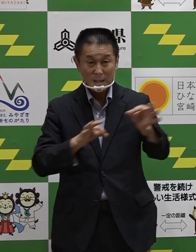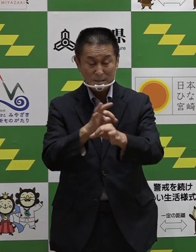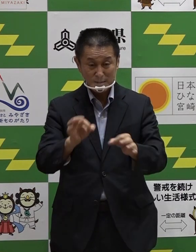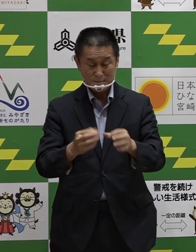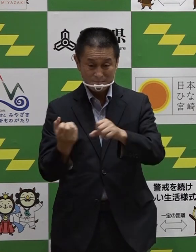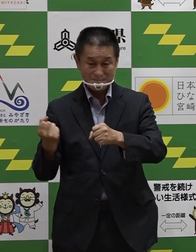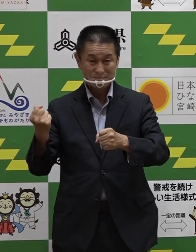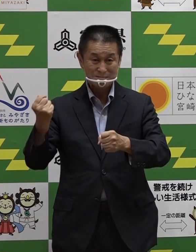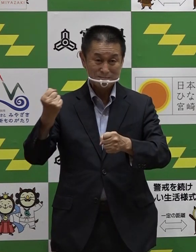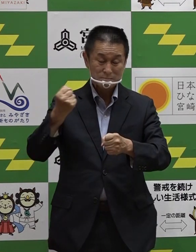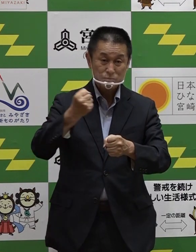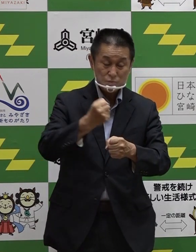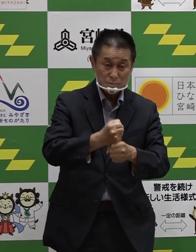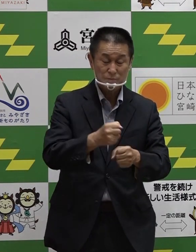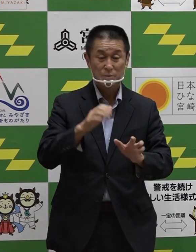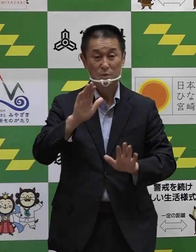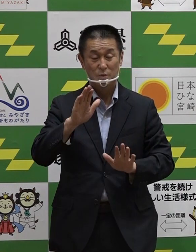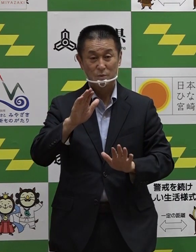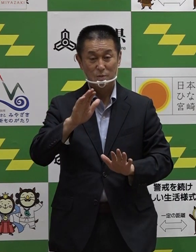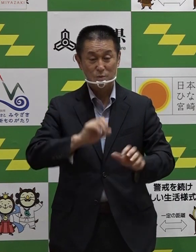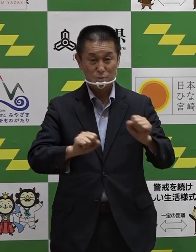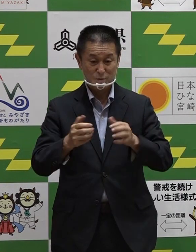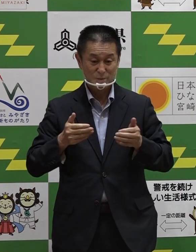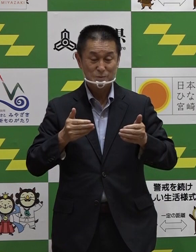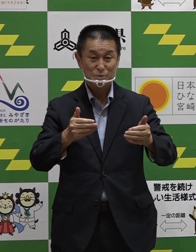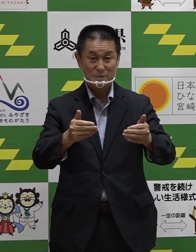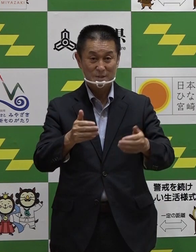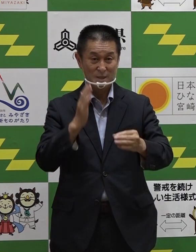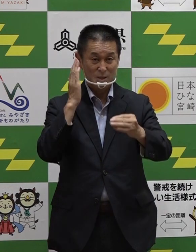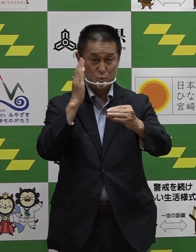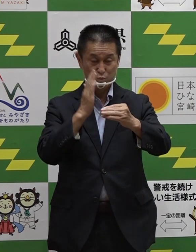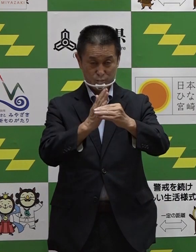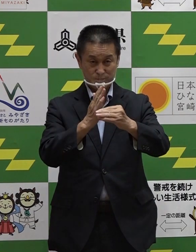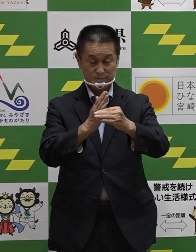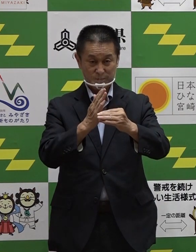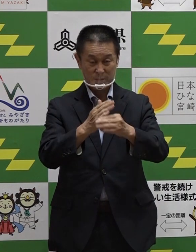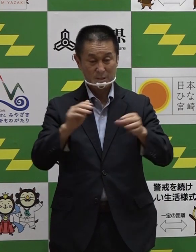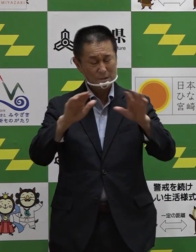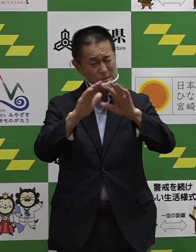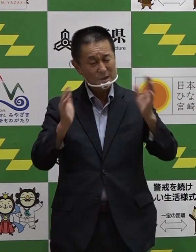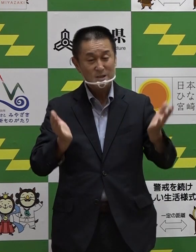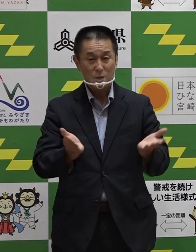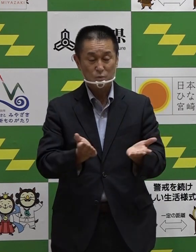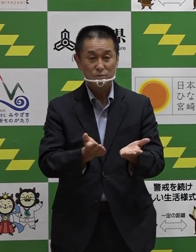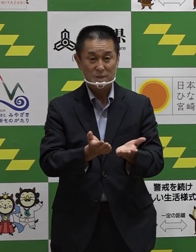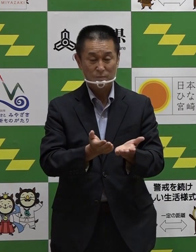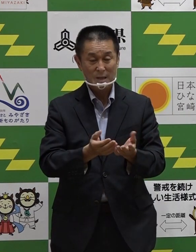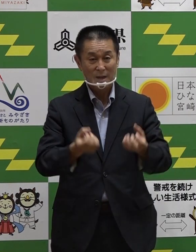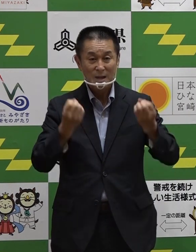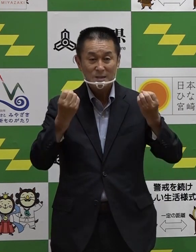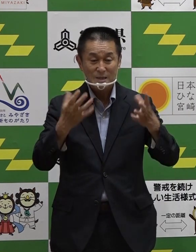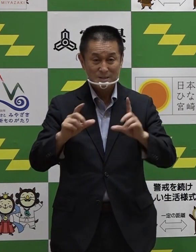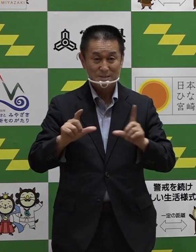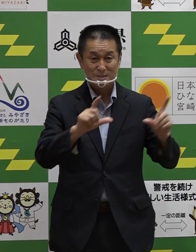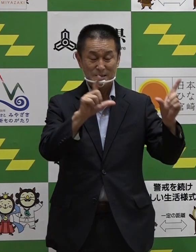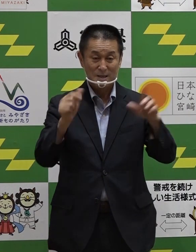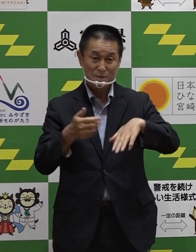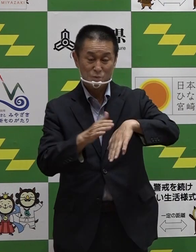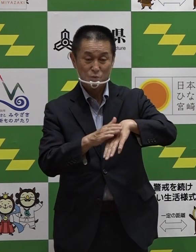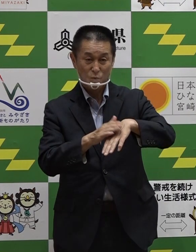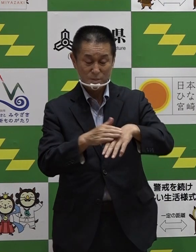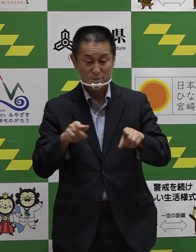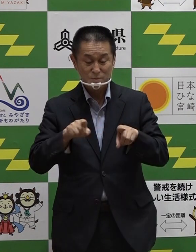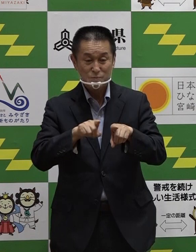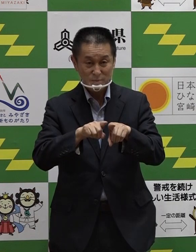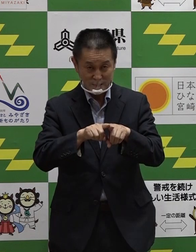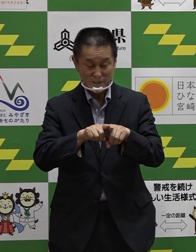復していくと、そのような取り組みが進められることになっておりますが、前提としまして、やはり、新しい生活様式に基づく行動であ